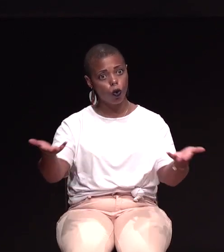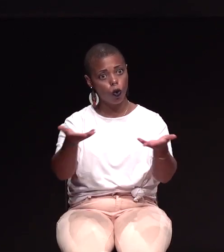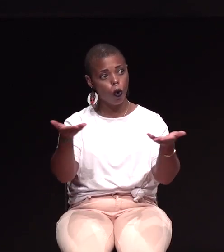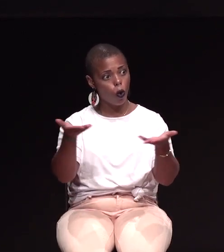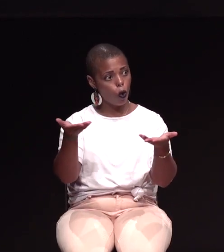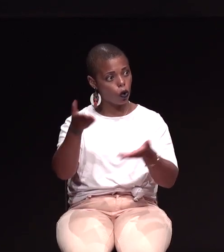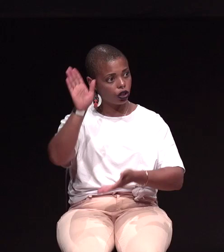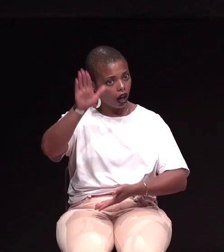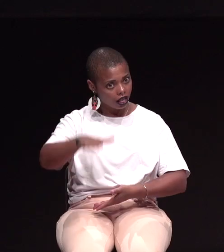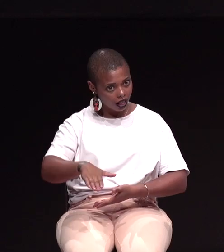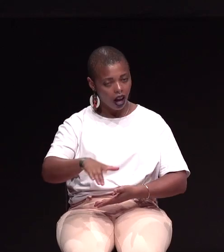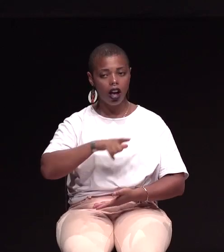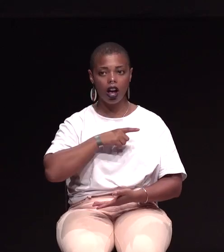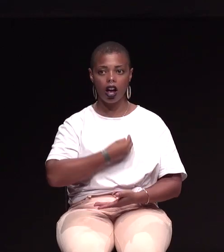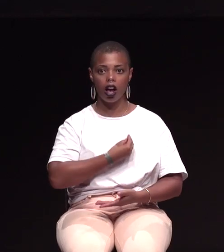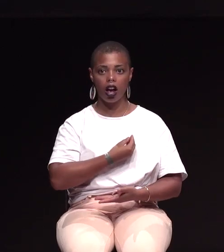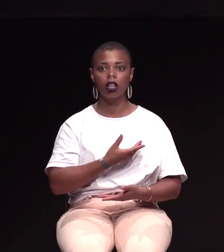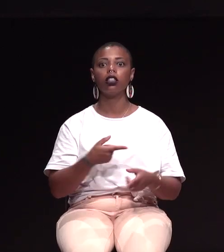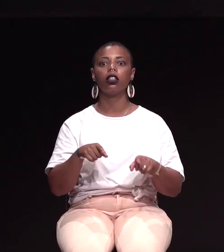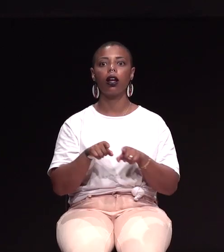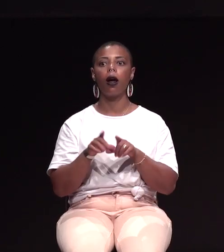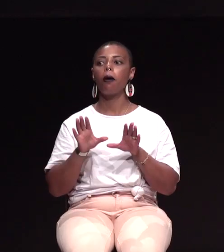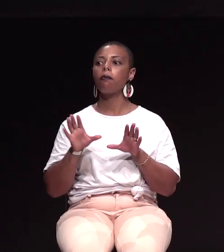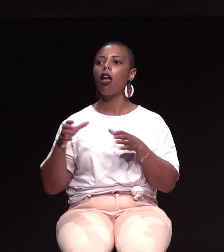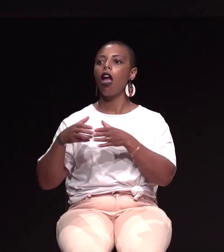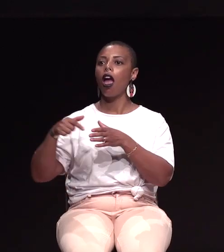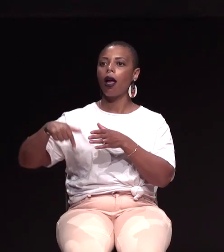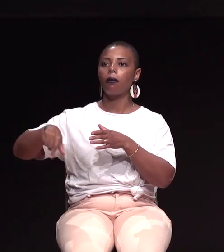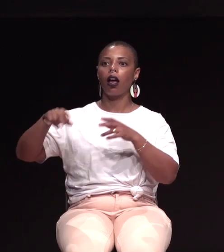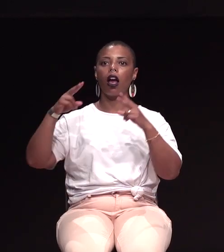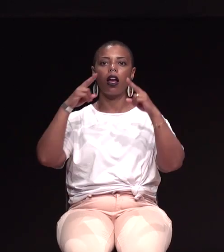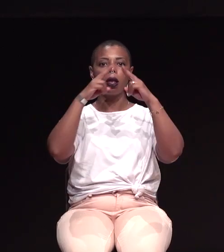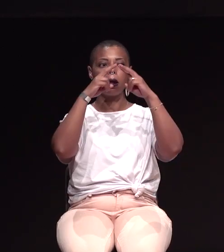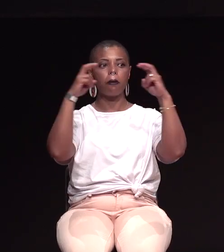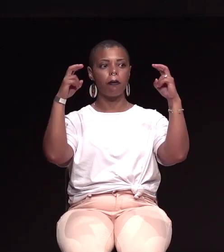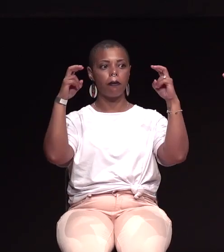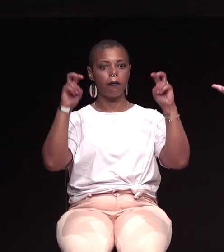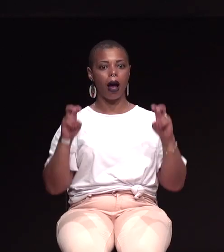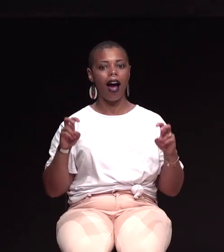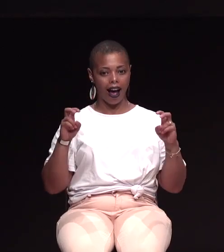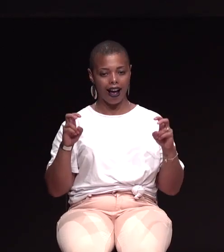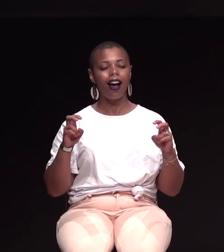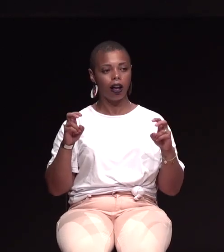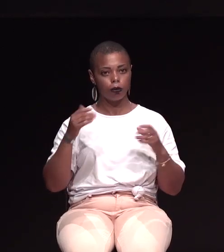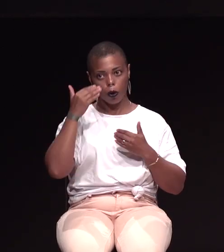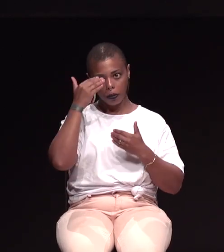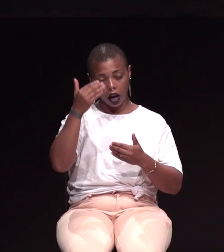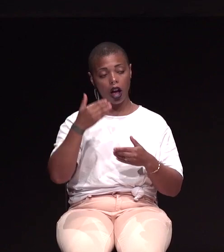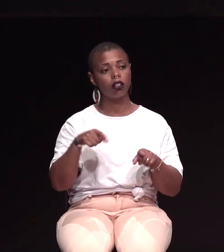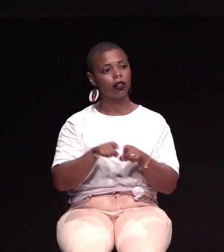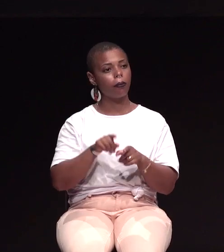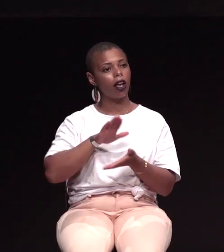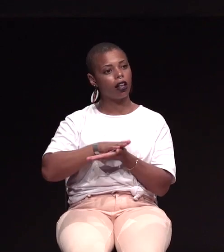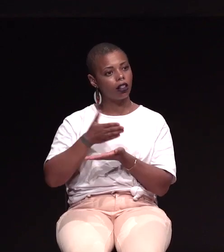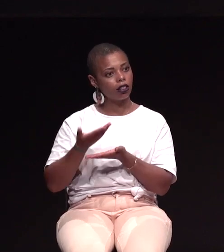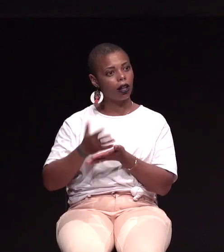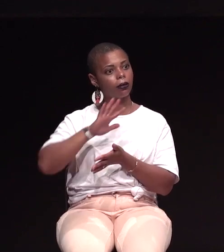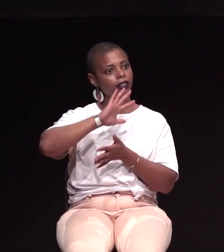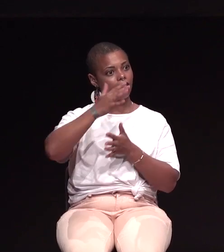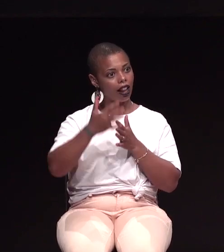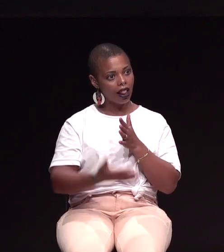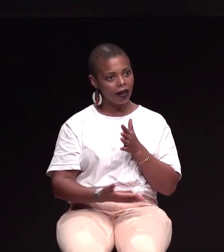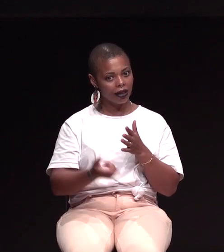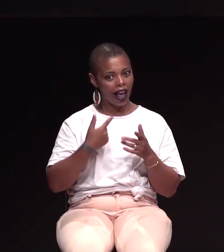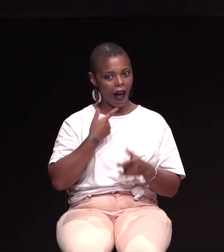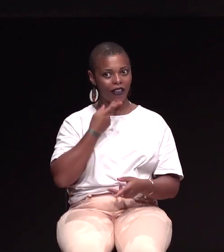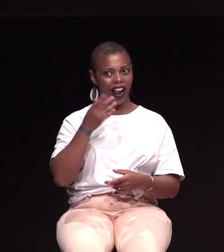tarde. A equipe do MASP, muito obrigada pela acolhida. as nossas intérpretes que fizeram... Eu